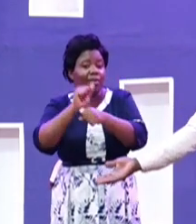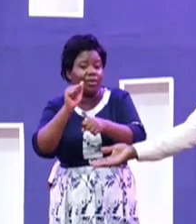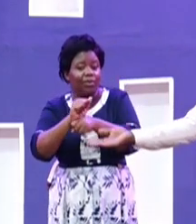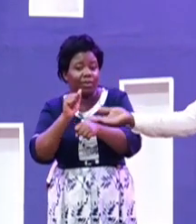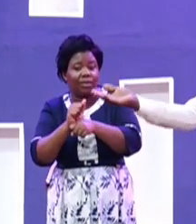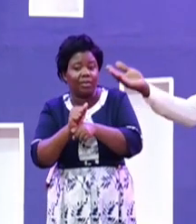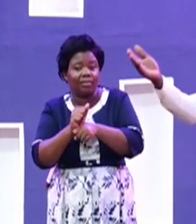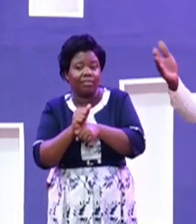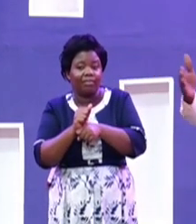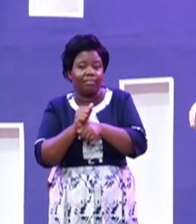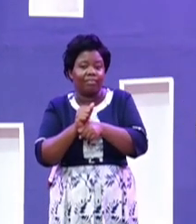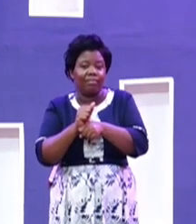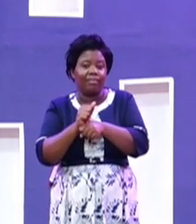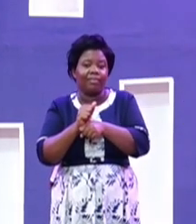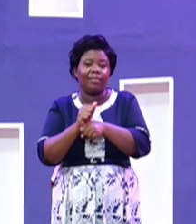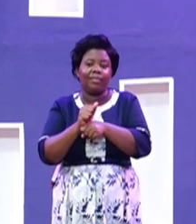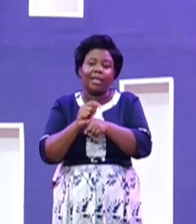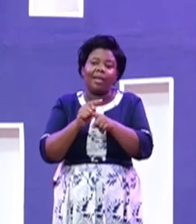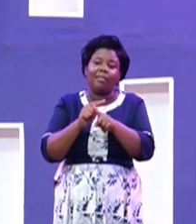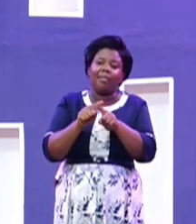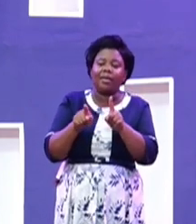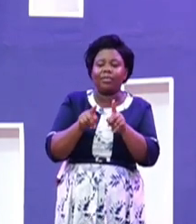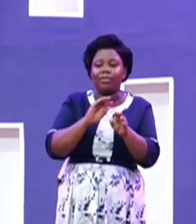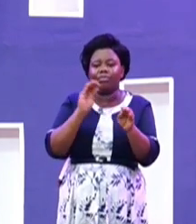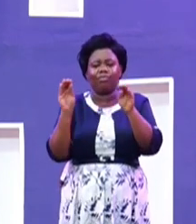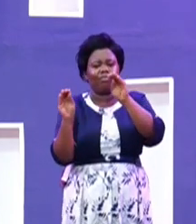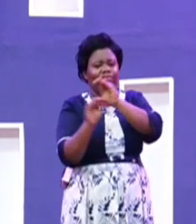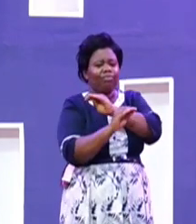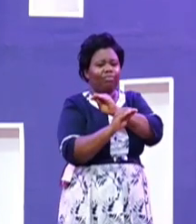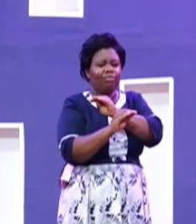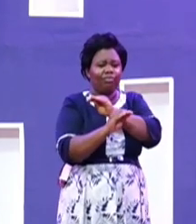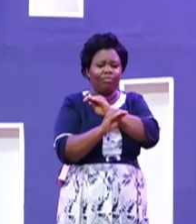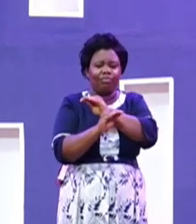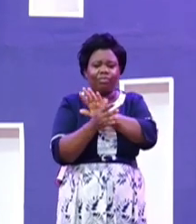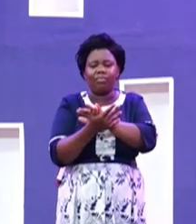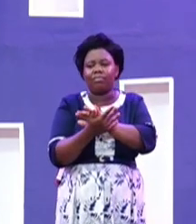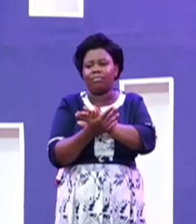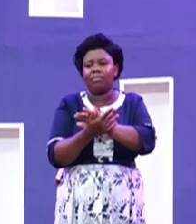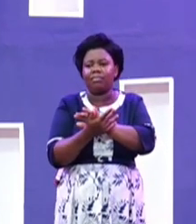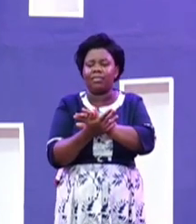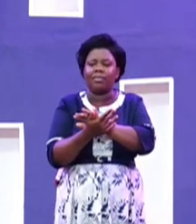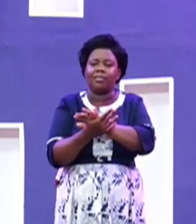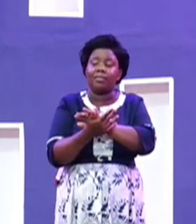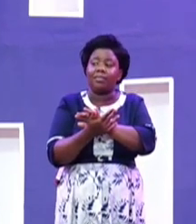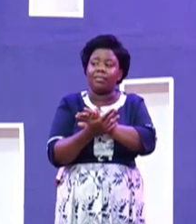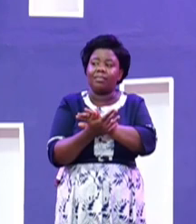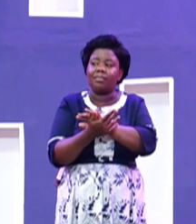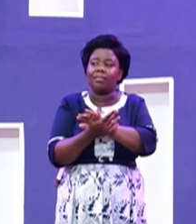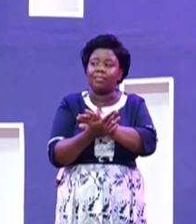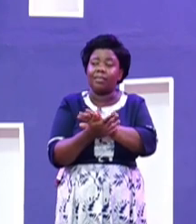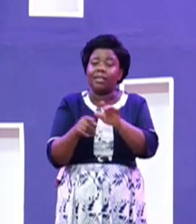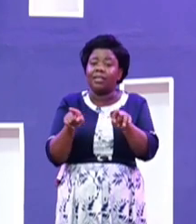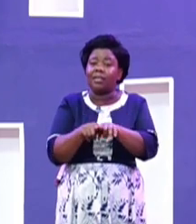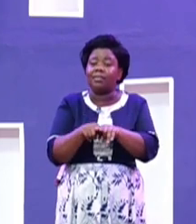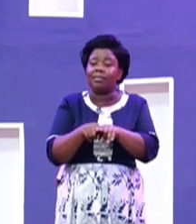gwe n'ogamba muntu kirala kyekikoze. Noba n'ogamba mizimu oba ki n'okwe